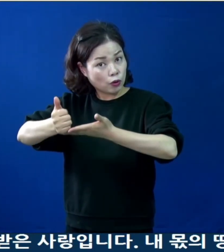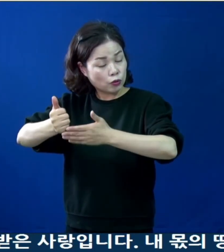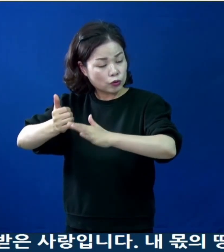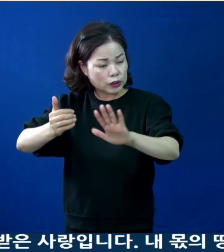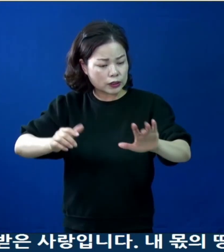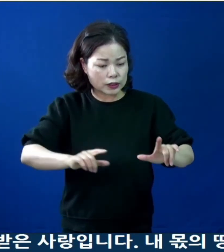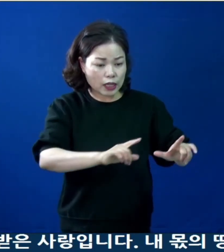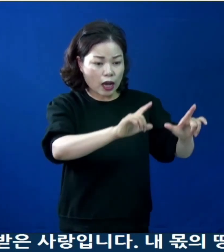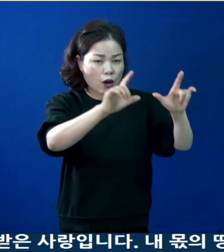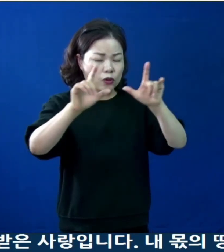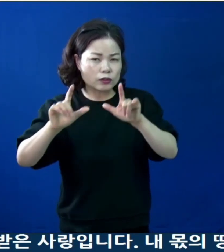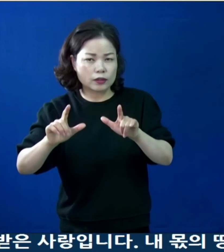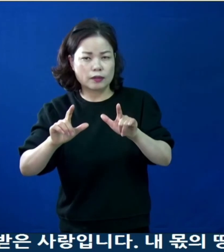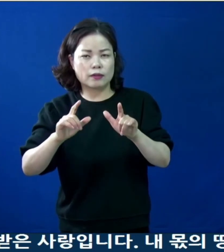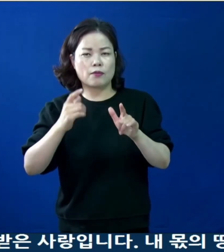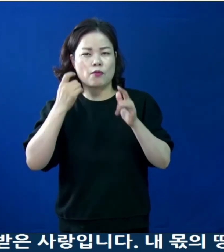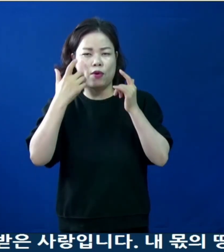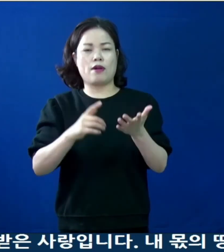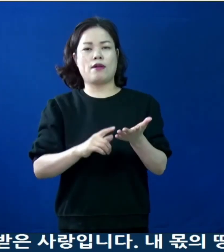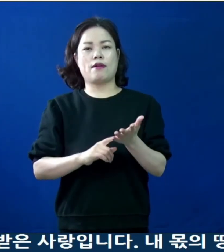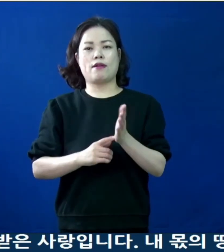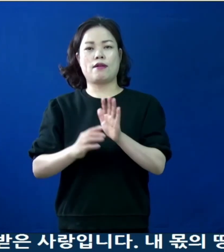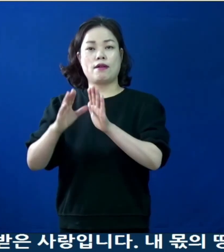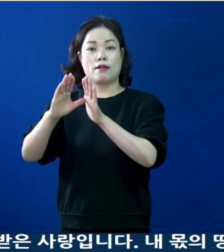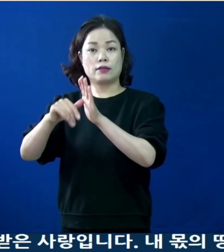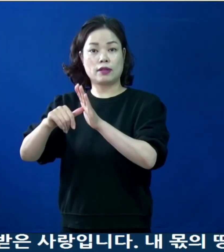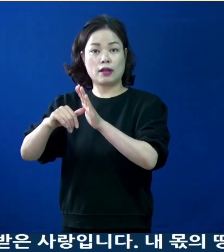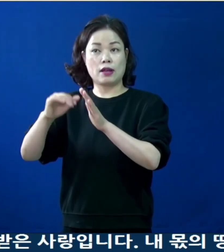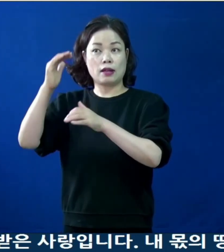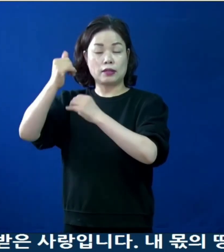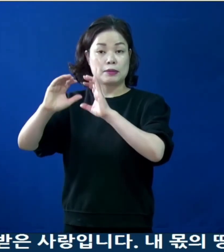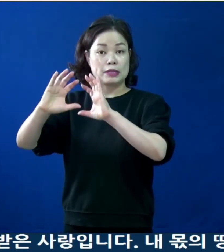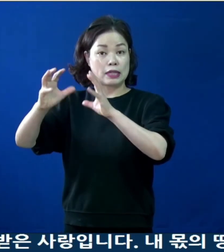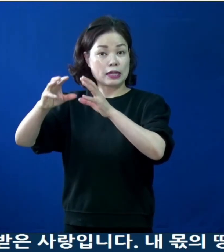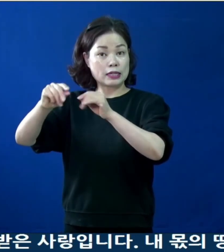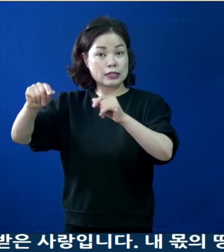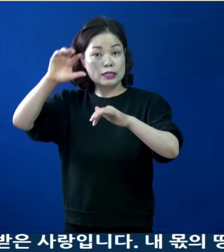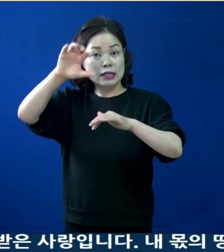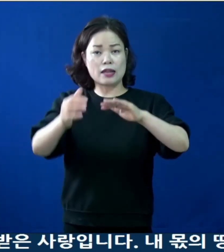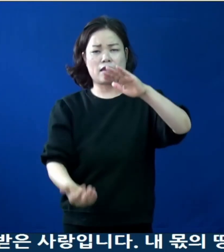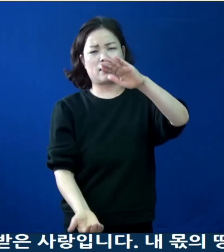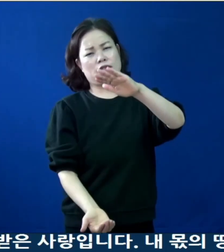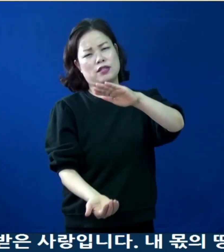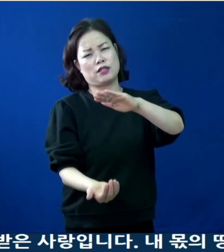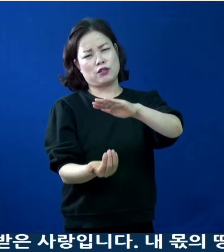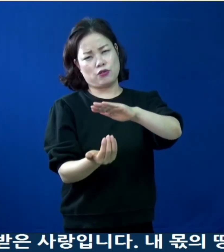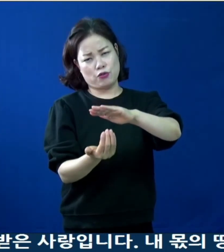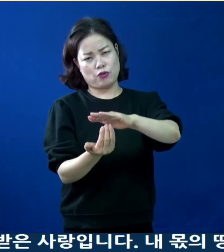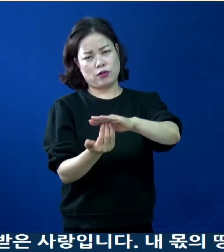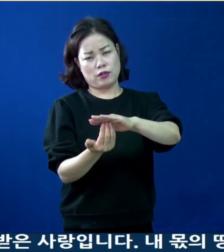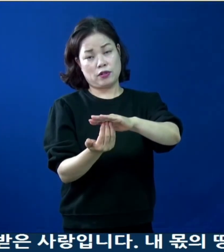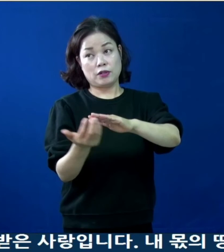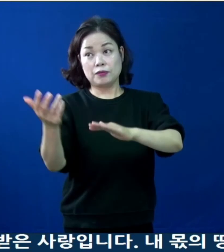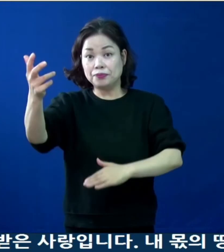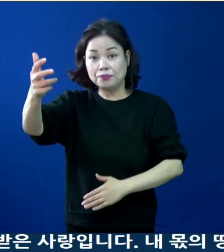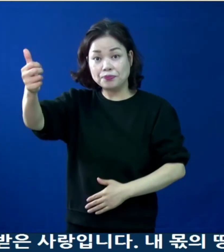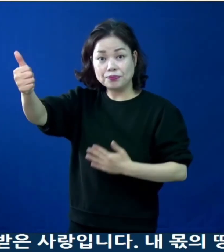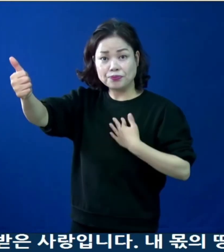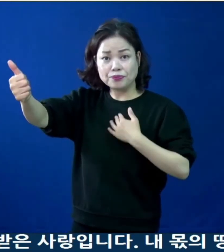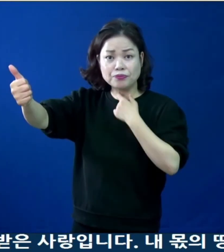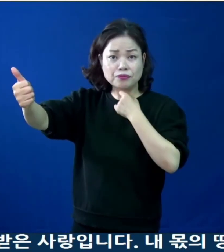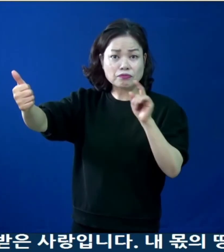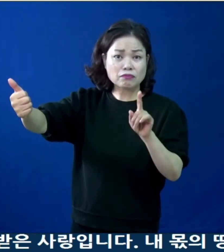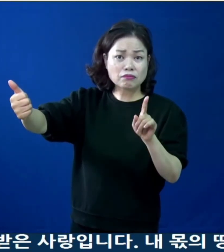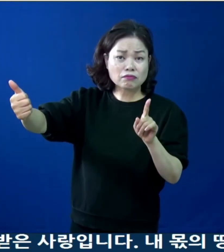삶 가운데 실현해낼 때 하나님의 나라는 이 땅 가운데 이루어지는 거예요. 여호와께서 내게 원하시는